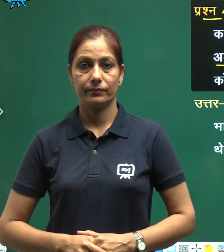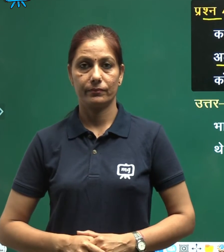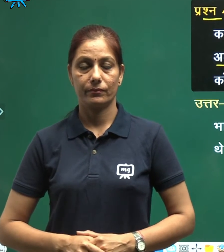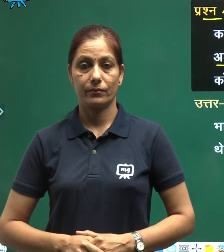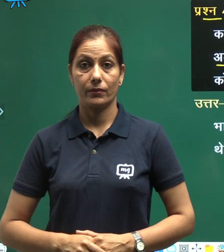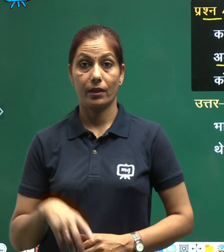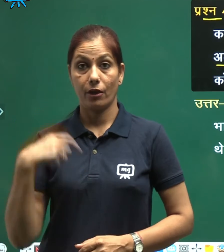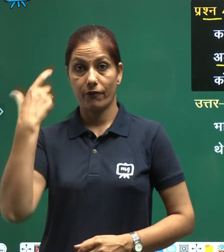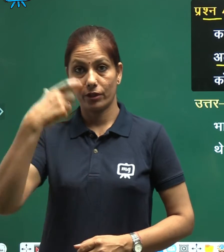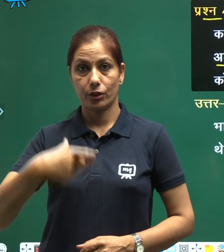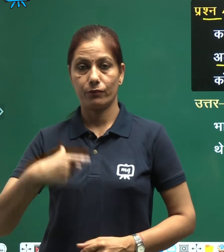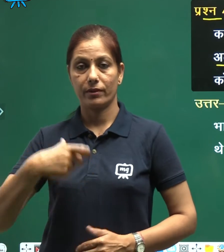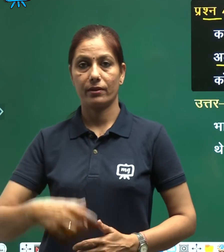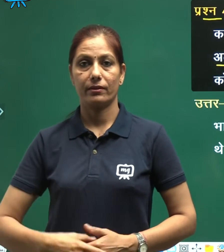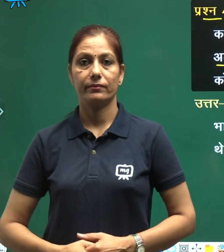व्यक्तित्व के